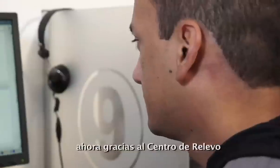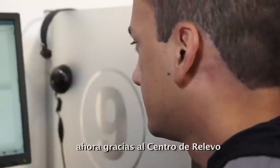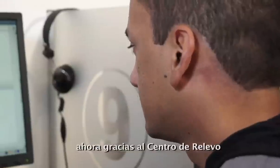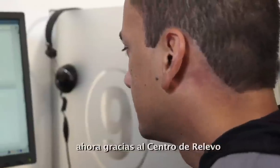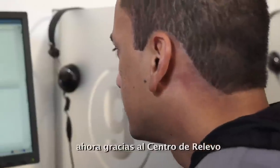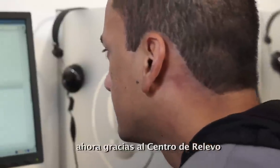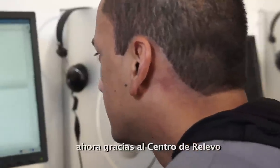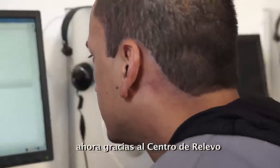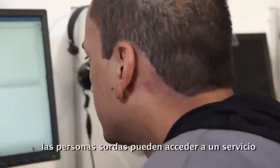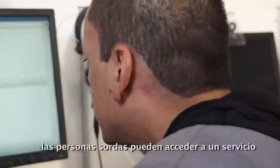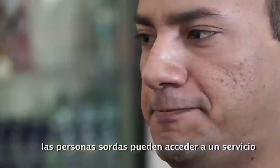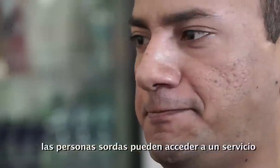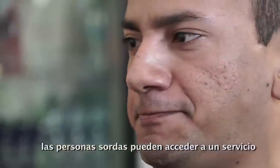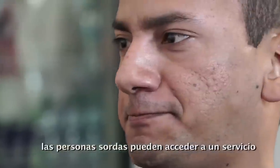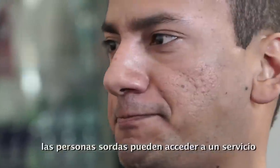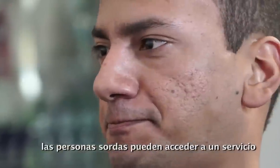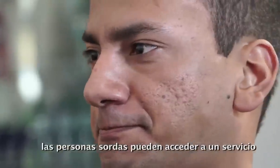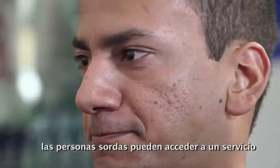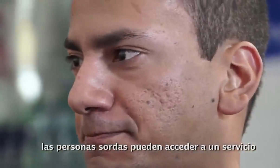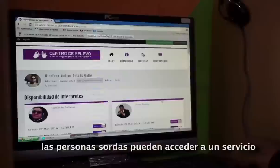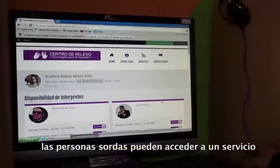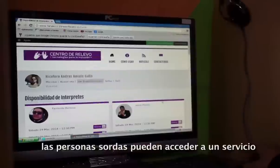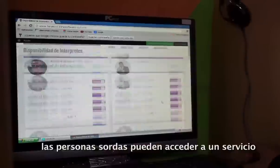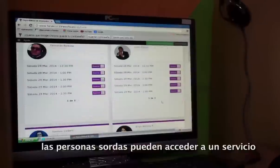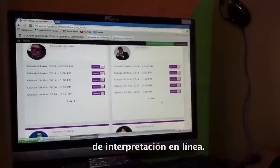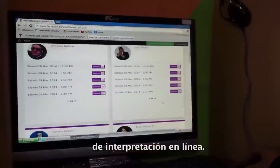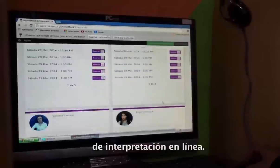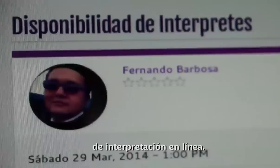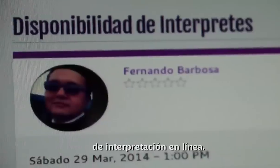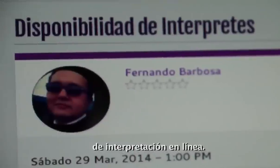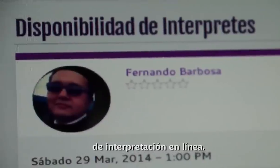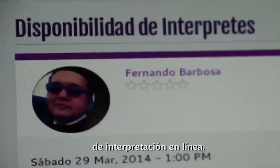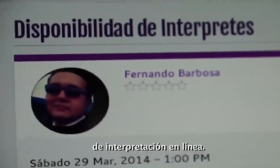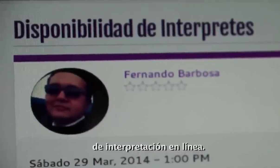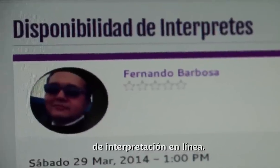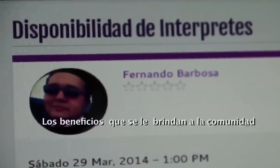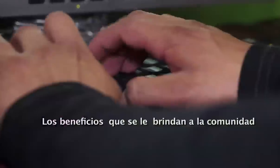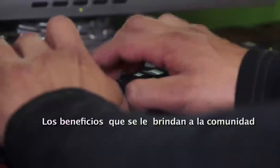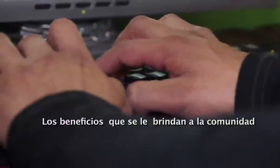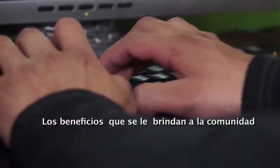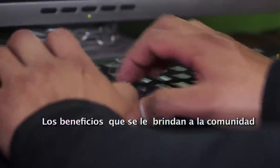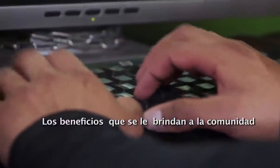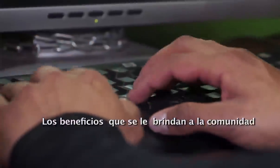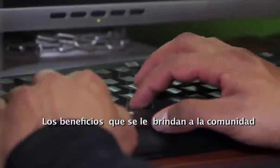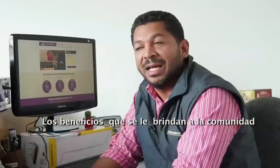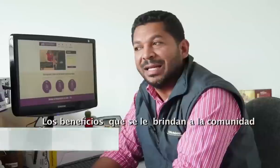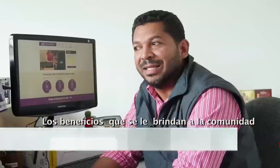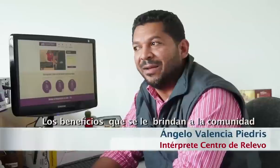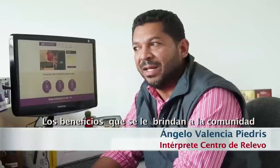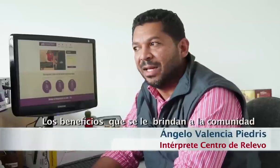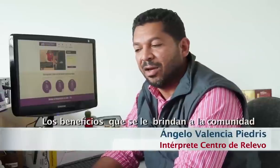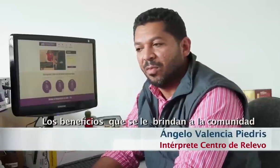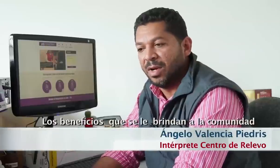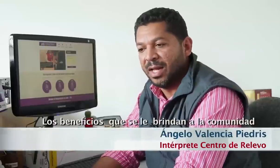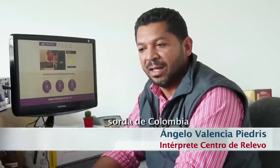lengua